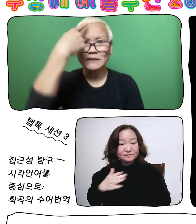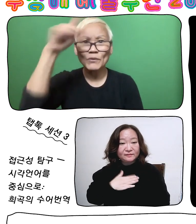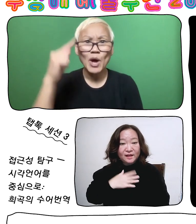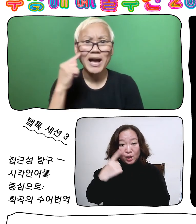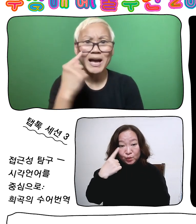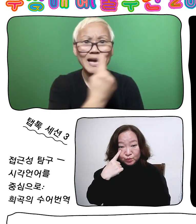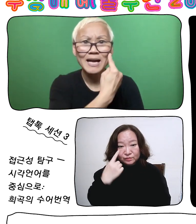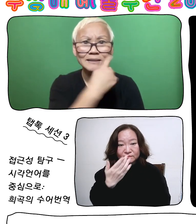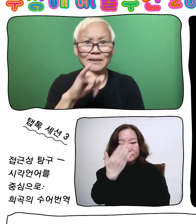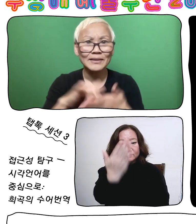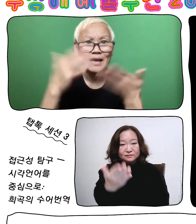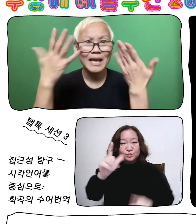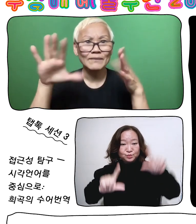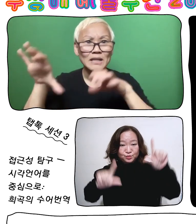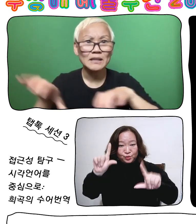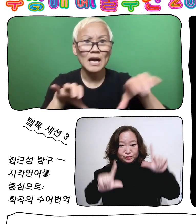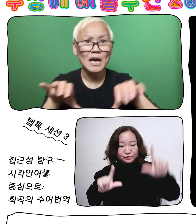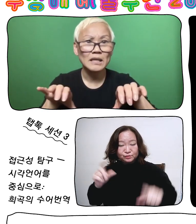돕는 모습을.